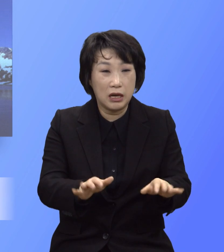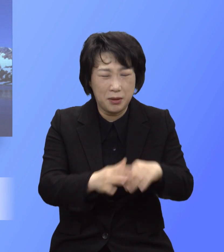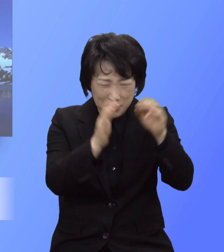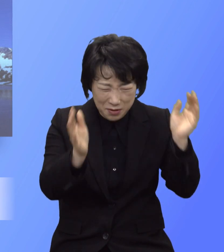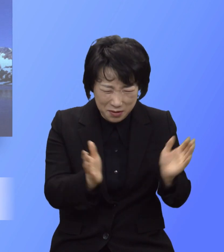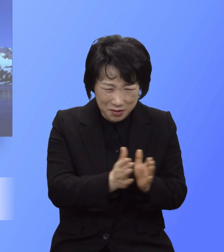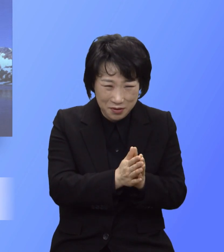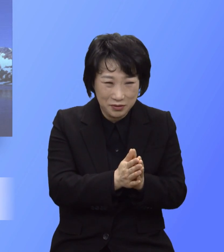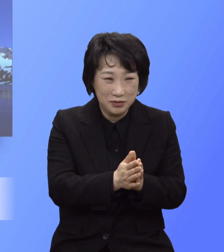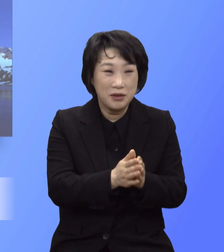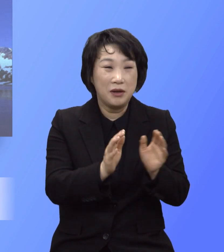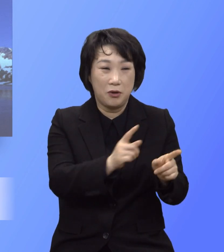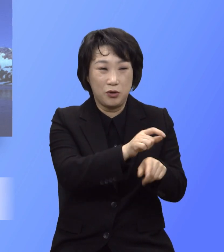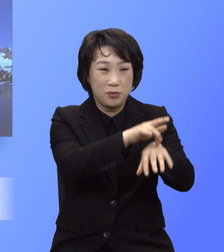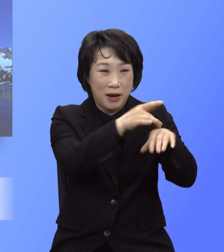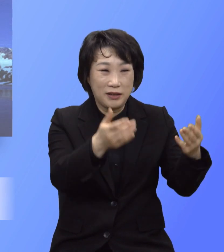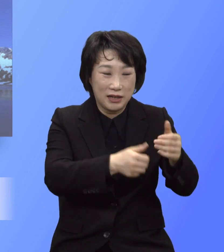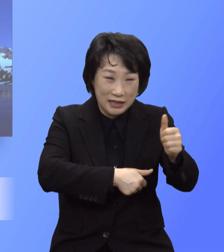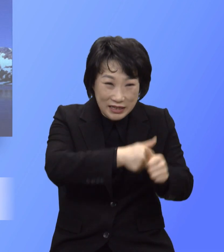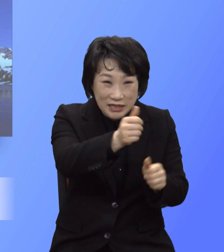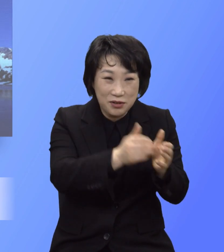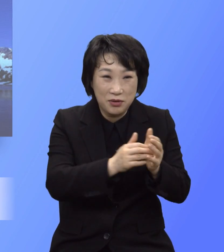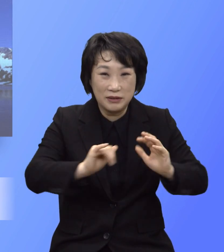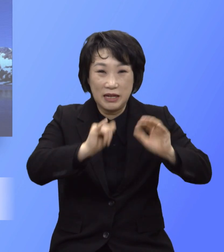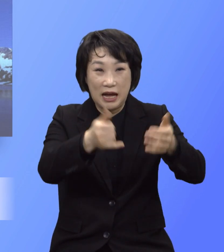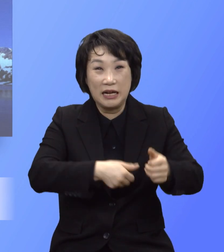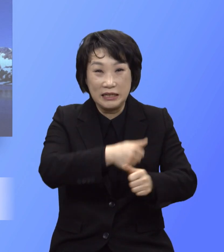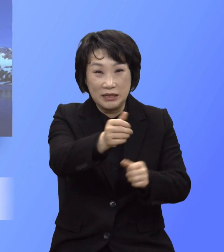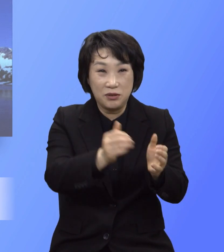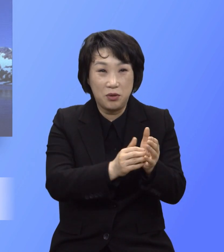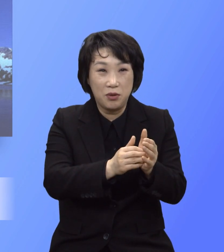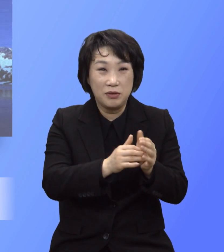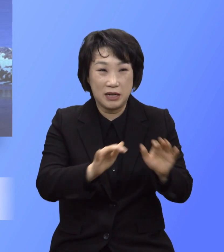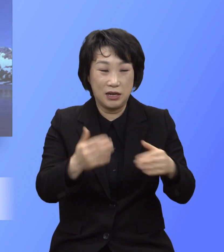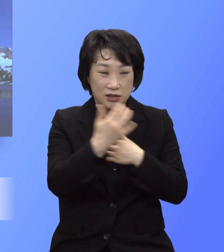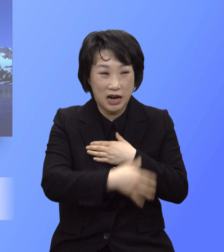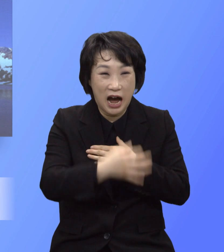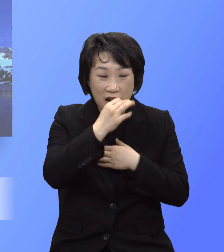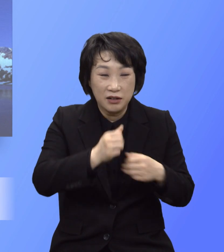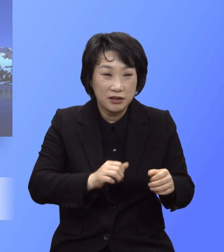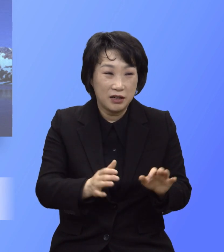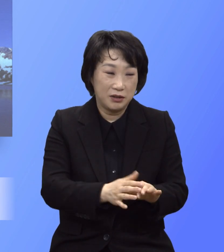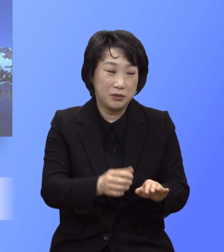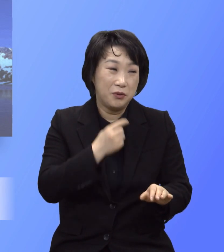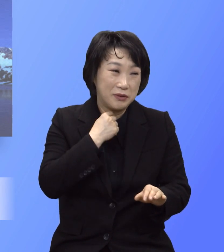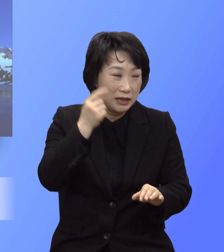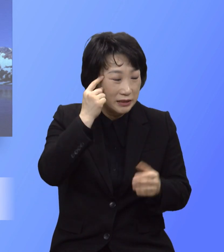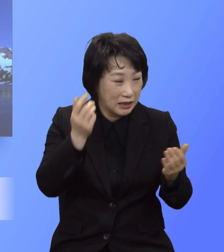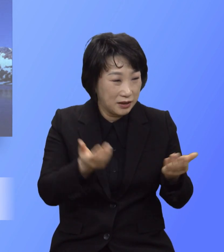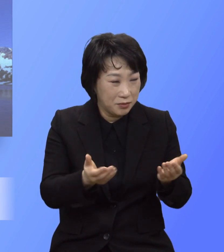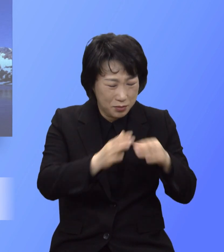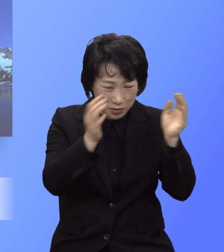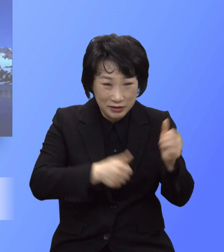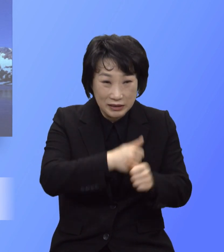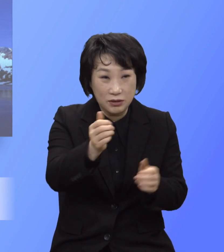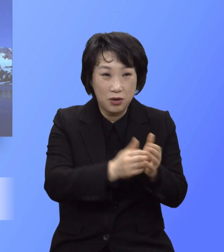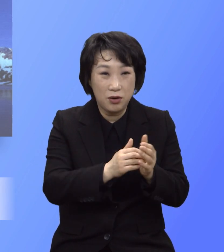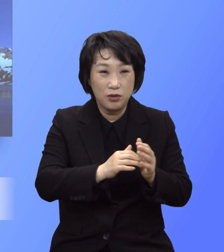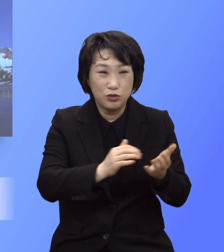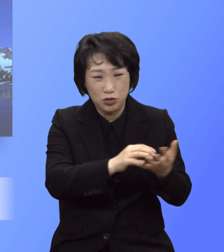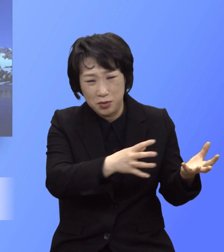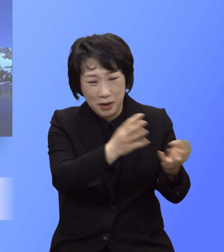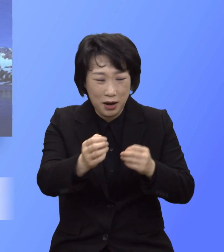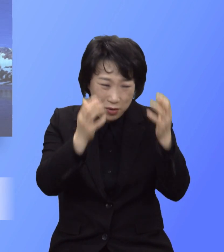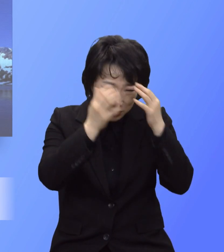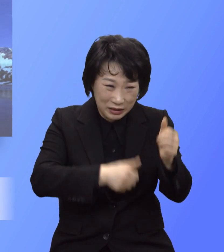다 마귀 역사를 이기고 세상을 이기고 육신의 정욕과 요구를 이기고 세상의 수많은